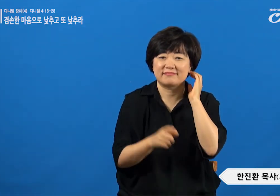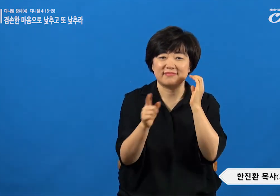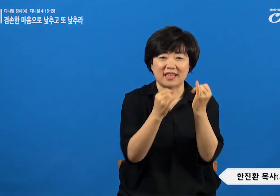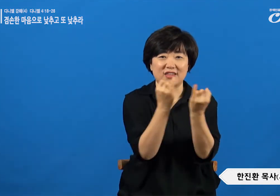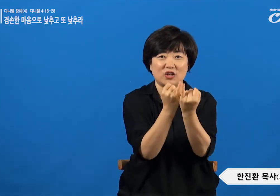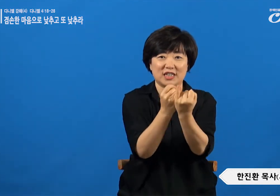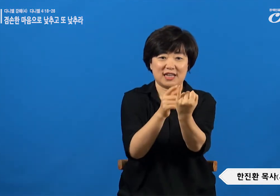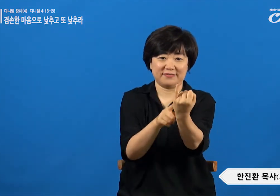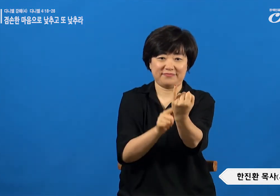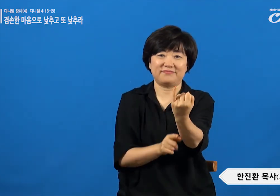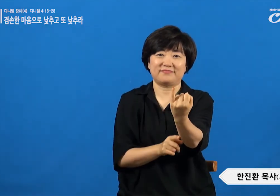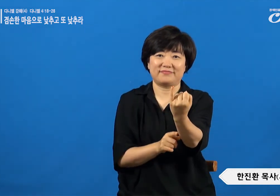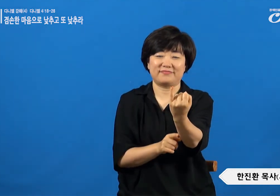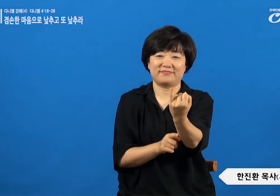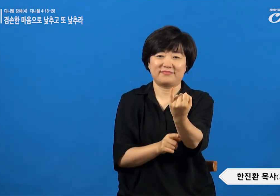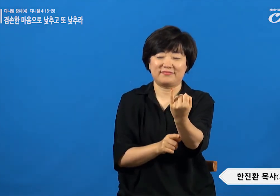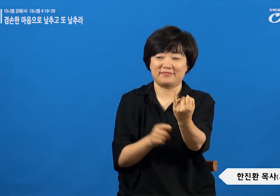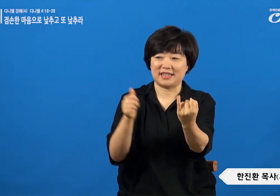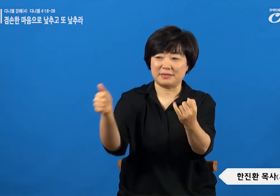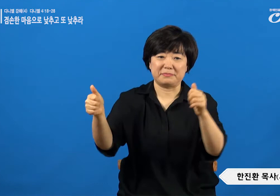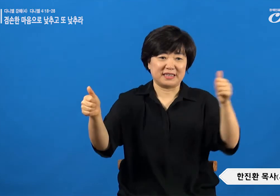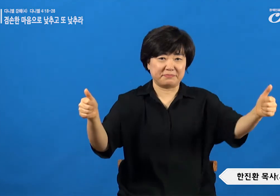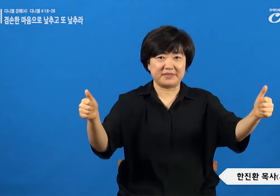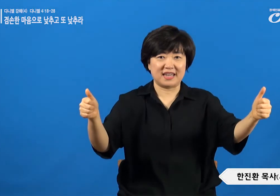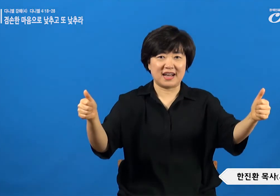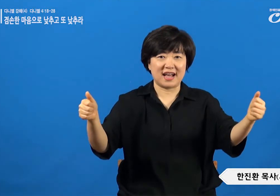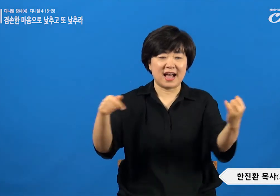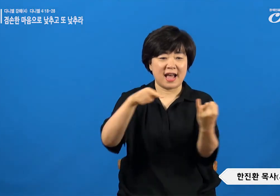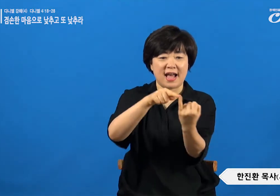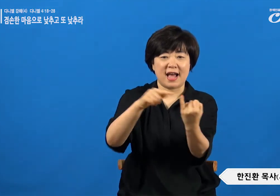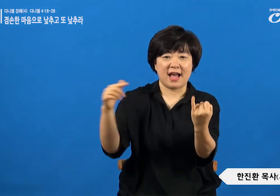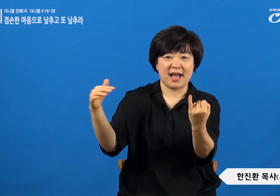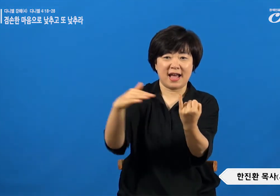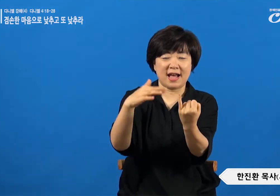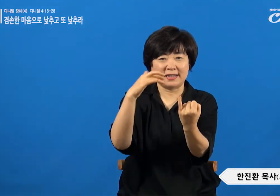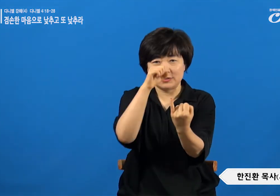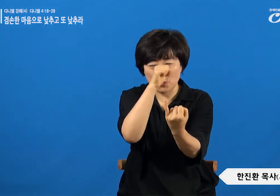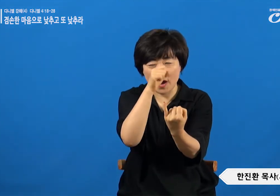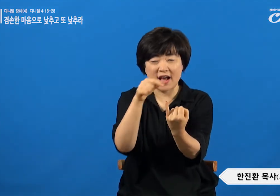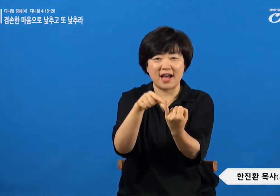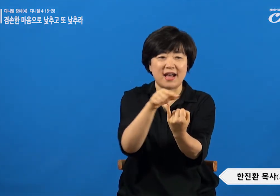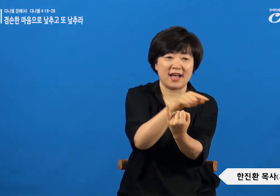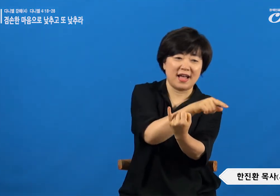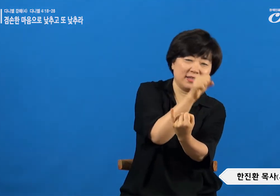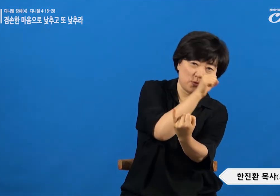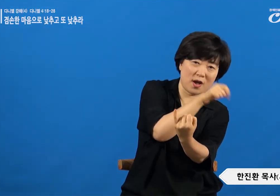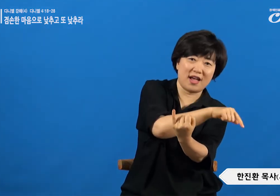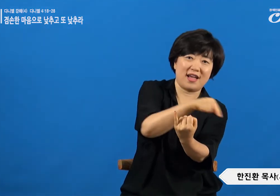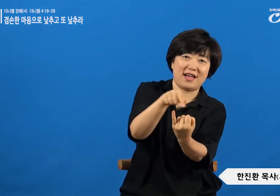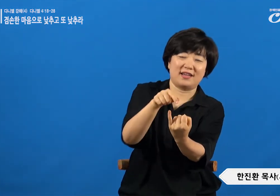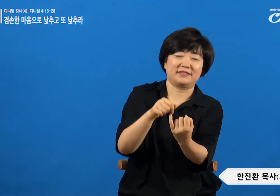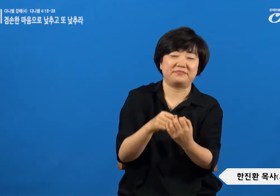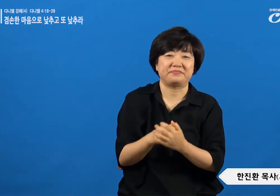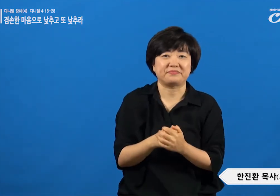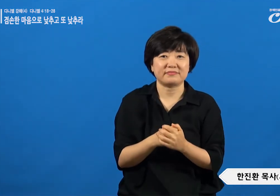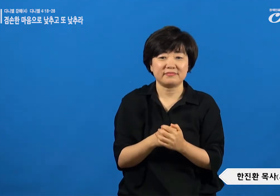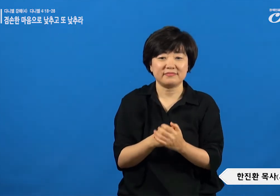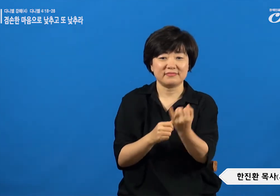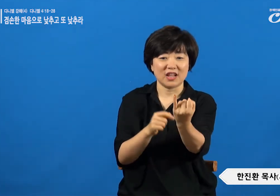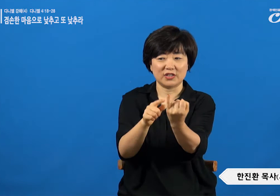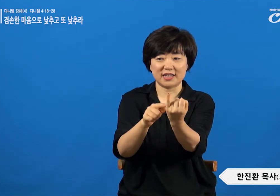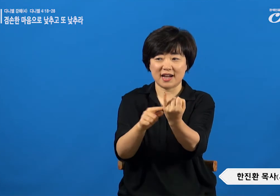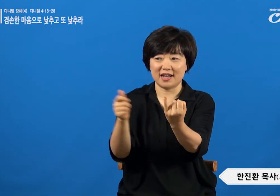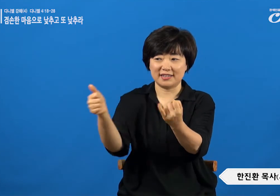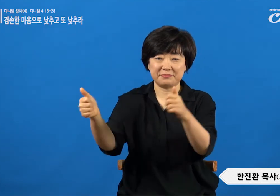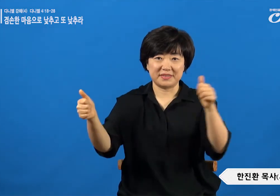한 여자를 가운데 두고 두 남자가 동시에 사랑합니다. 그럴 때 두 남자는 서로 그